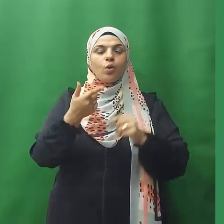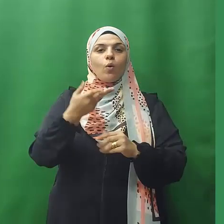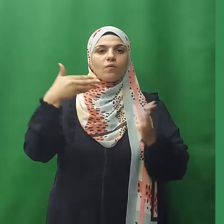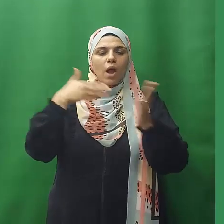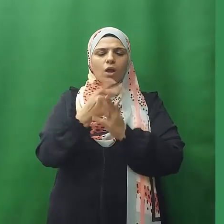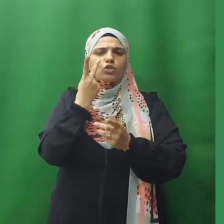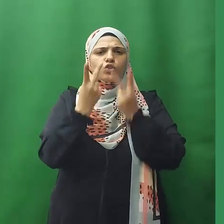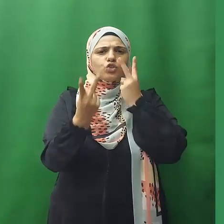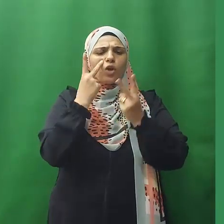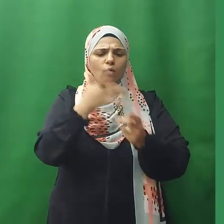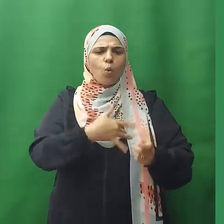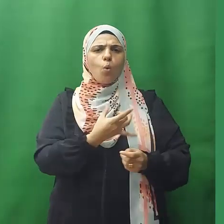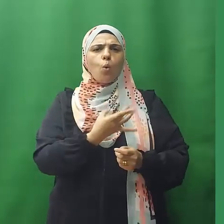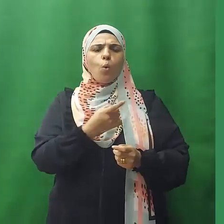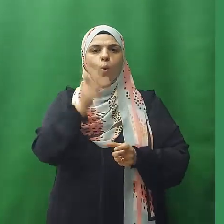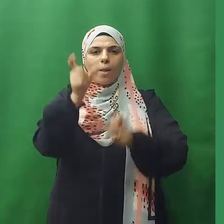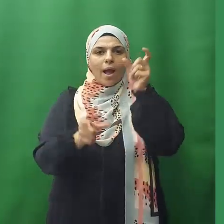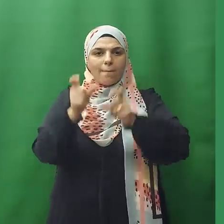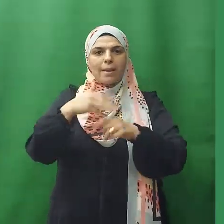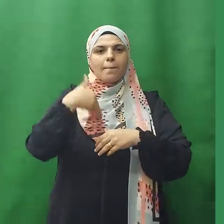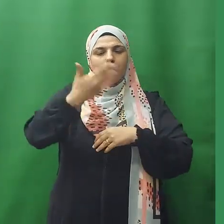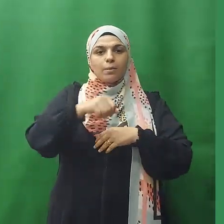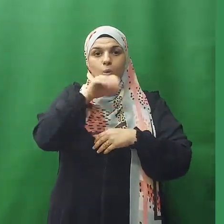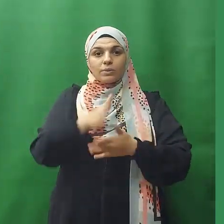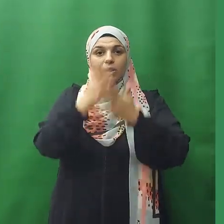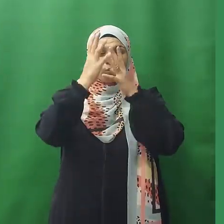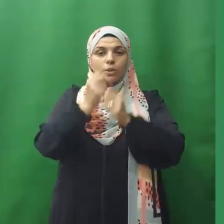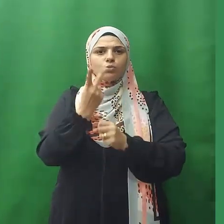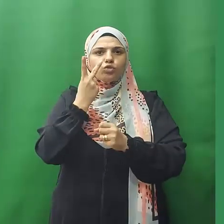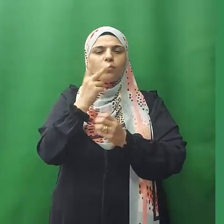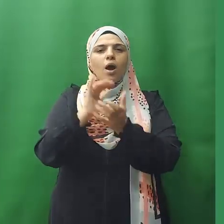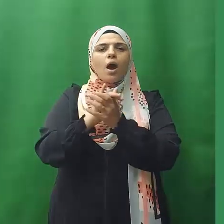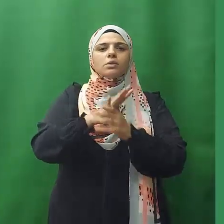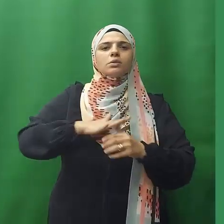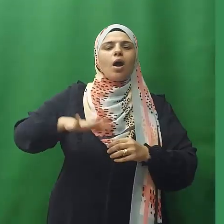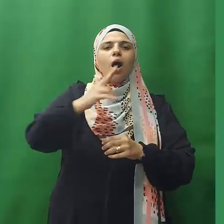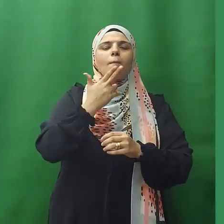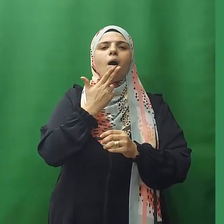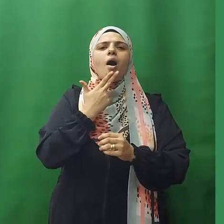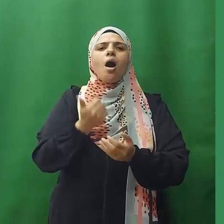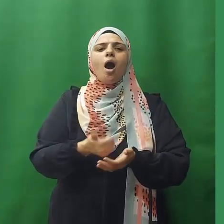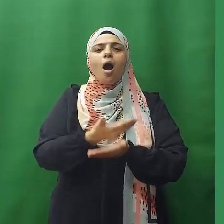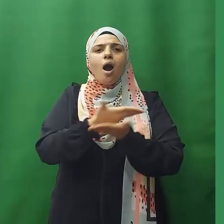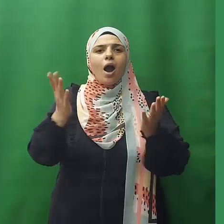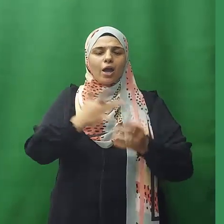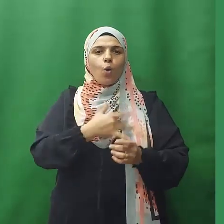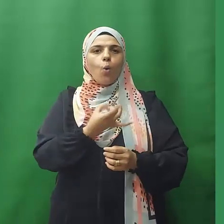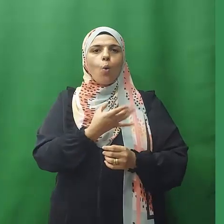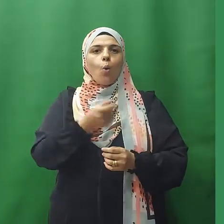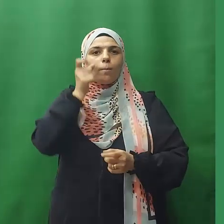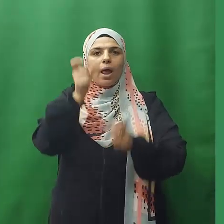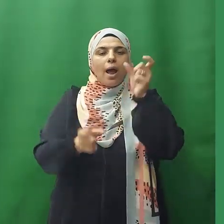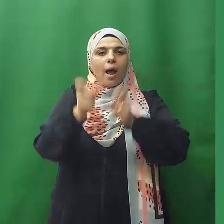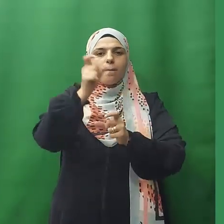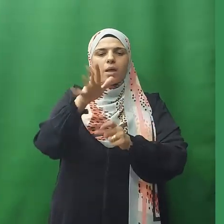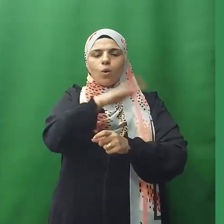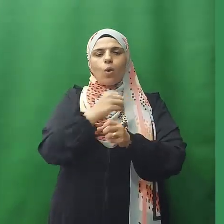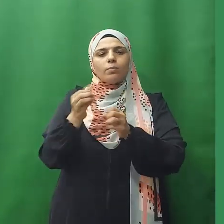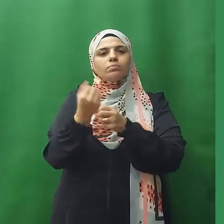قلوب العباد بعد قلب محمد فوجد قلوب اصحابه خير قلوب العباد جعلهم وزراء نبيه صلى الله عليه